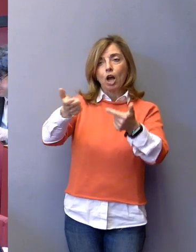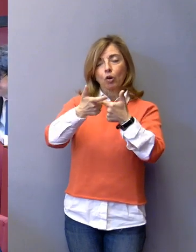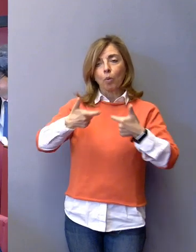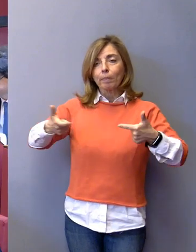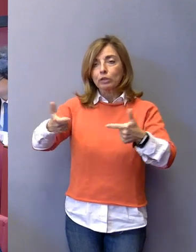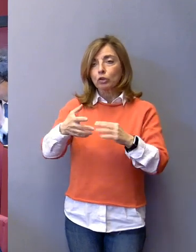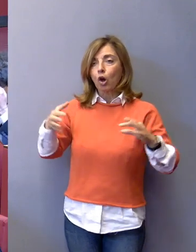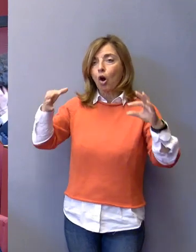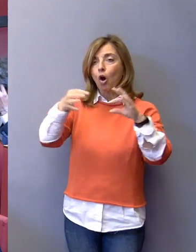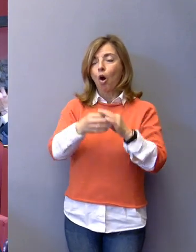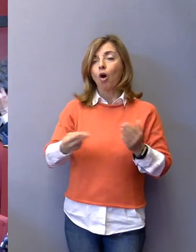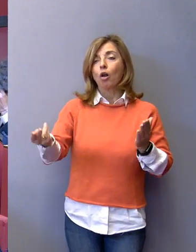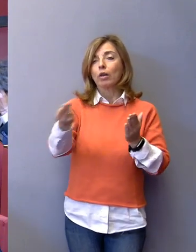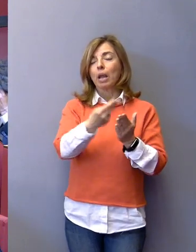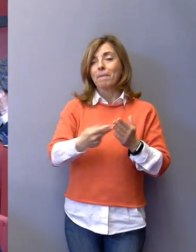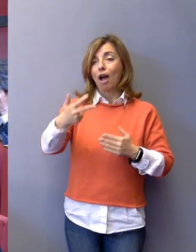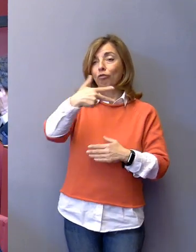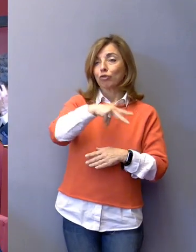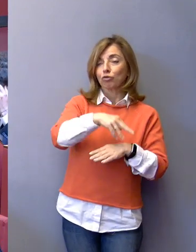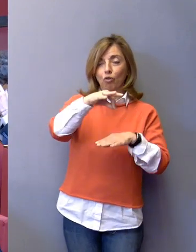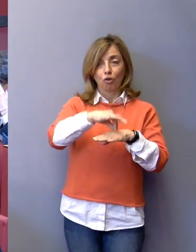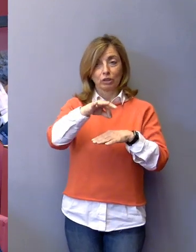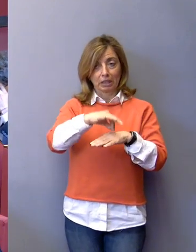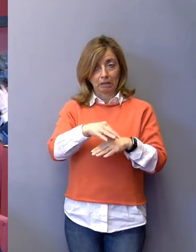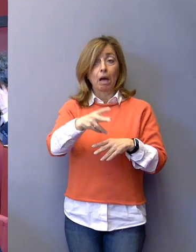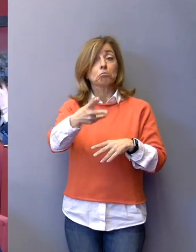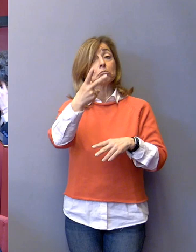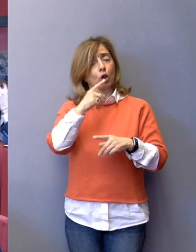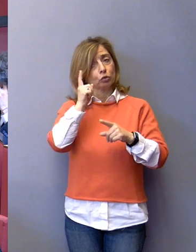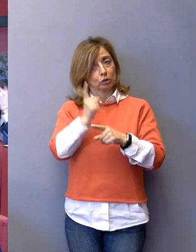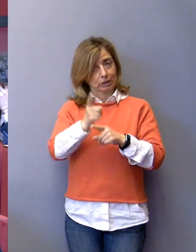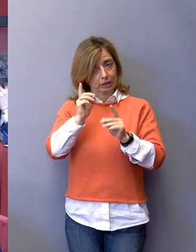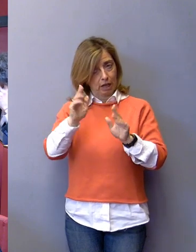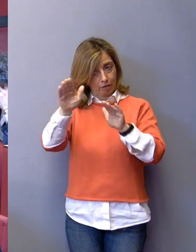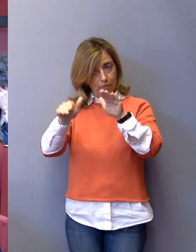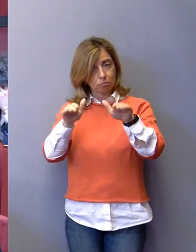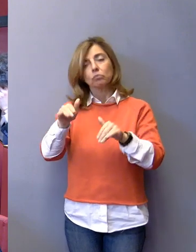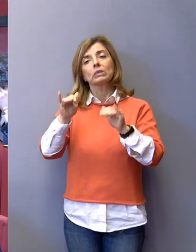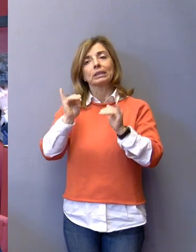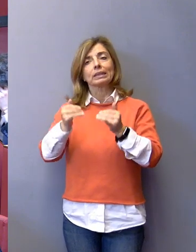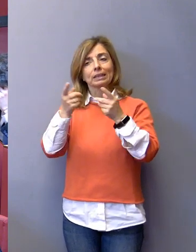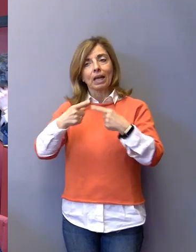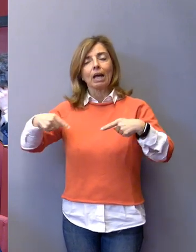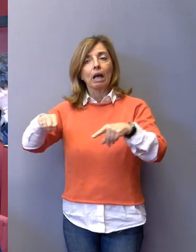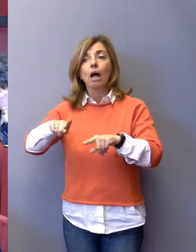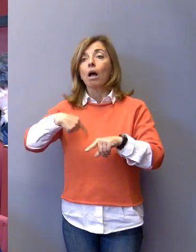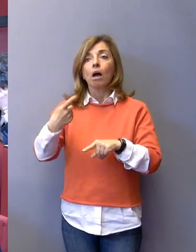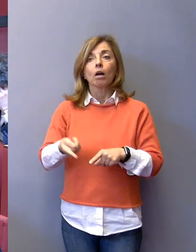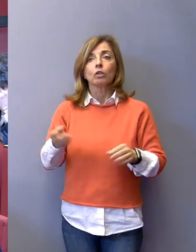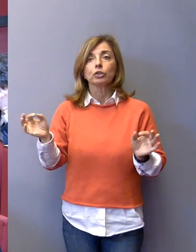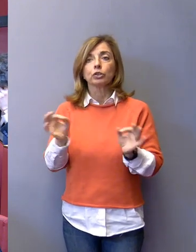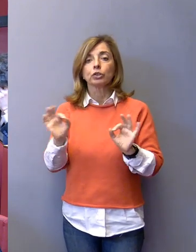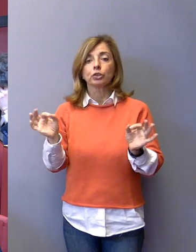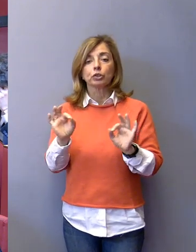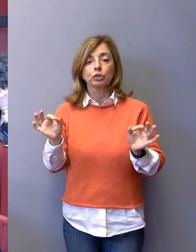chiesia e benedetto che sarebbe stata ovviamente convocata e non è stata convocata quindi non trovo corretto dire che questo ordine